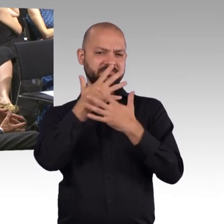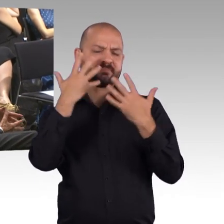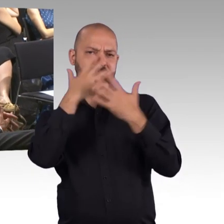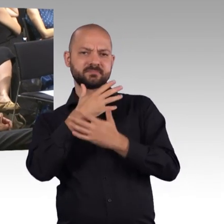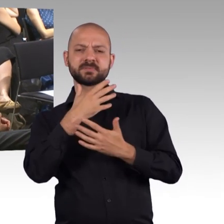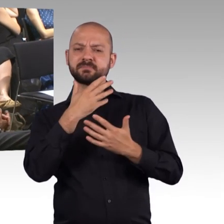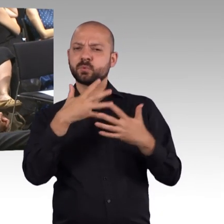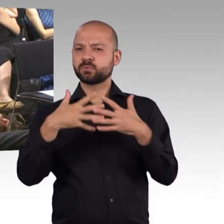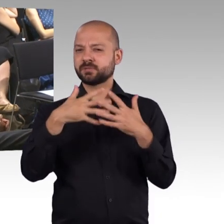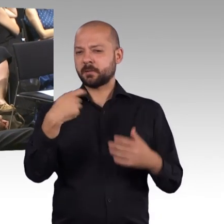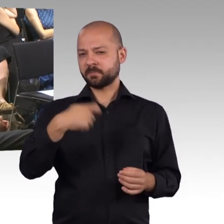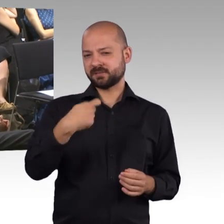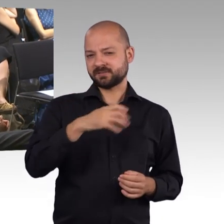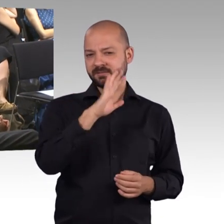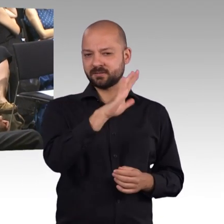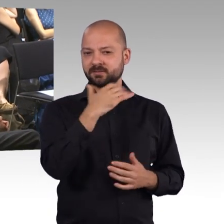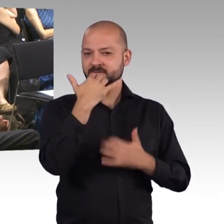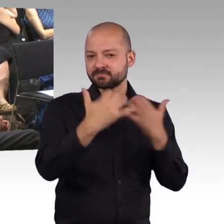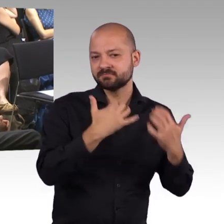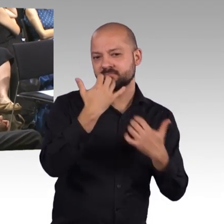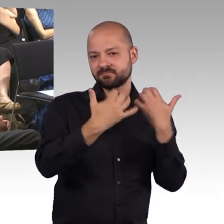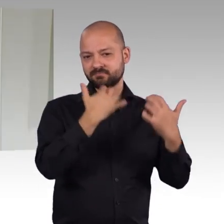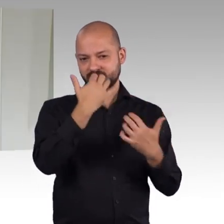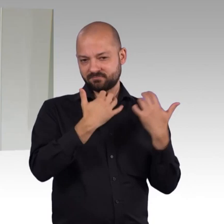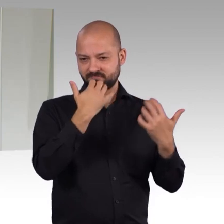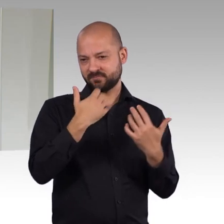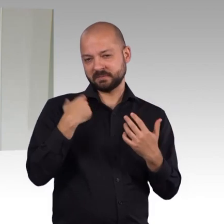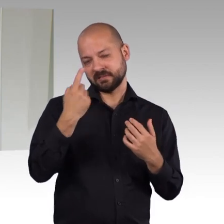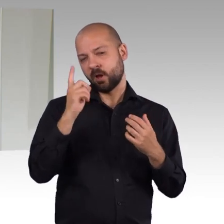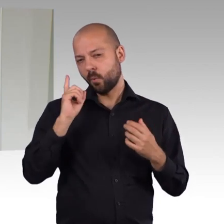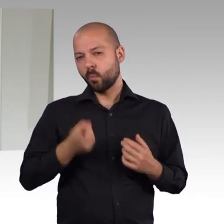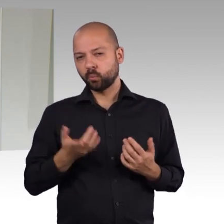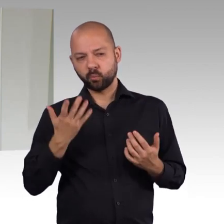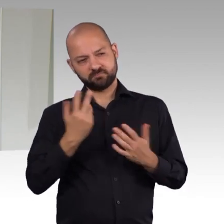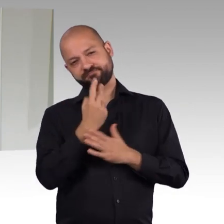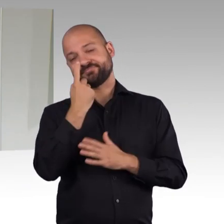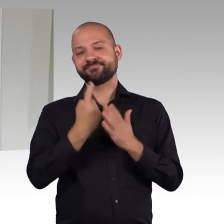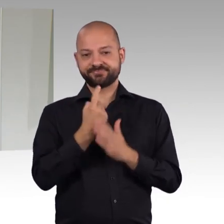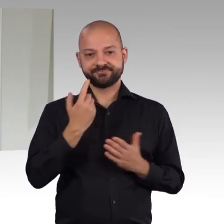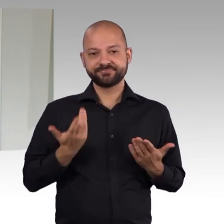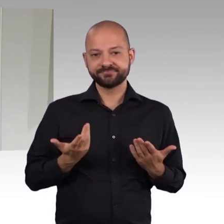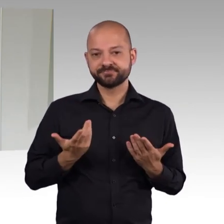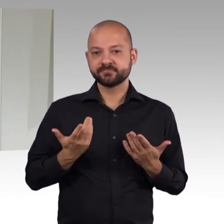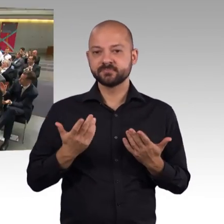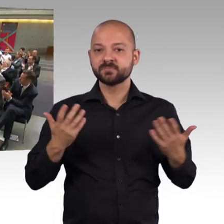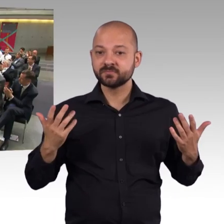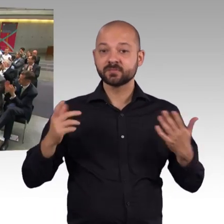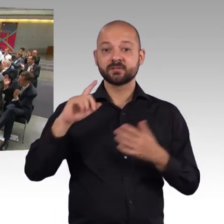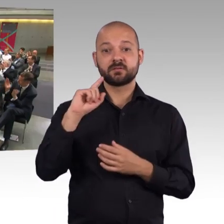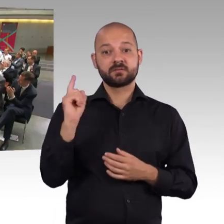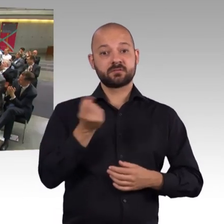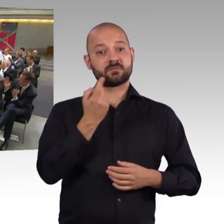amerikanischen Präsidenten Rassist zu nennen, trägt nicht zu einer Entspannung bei. Und ich sage Ihnen,